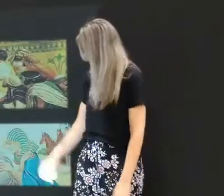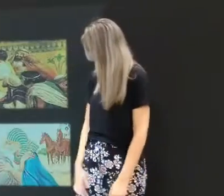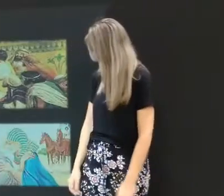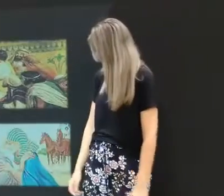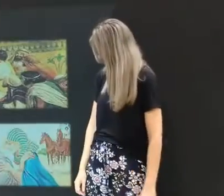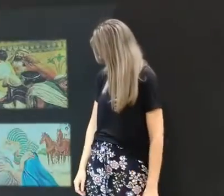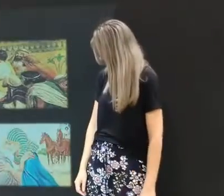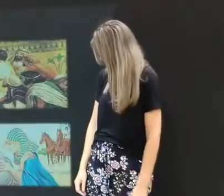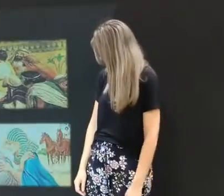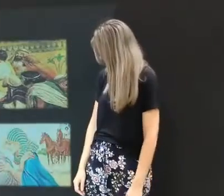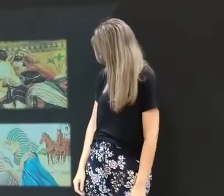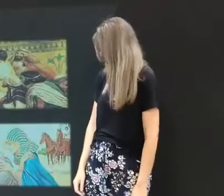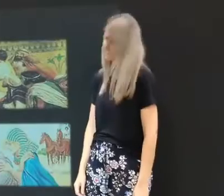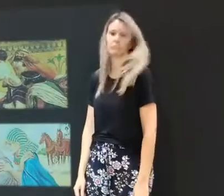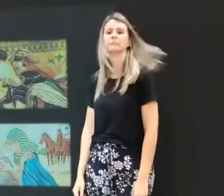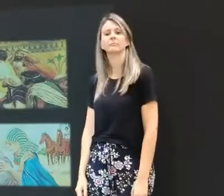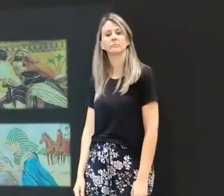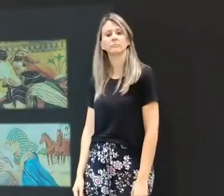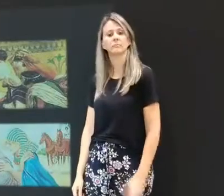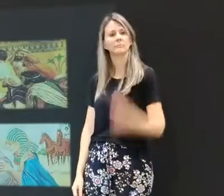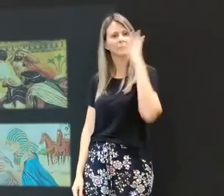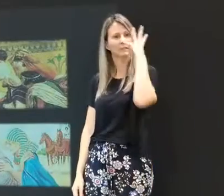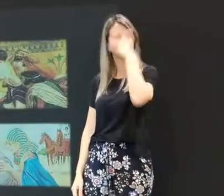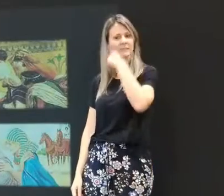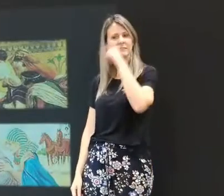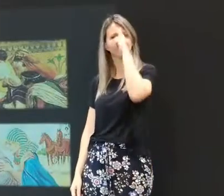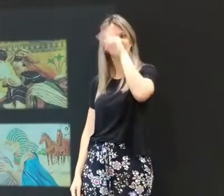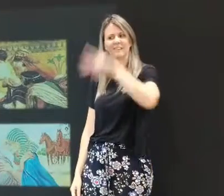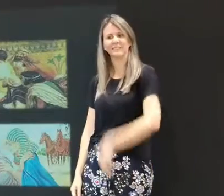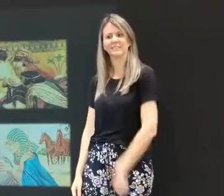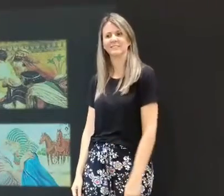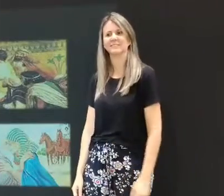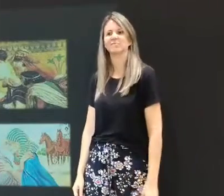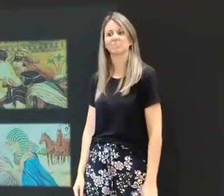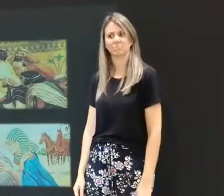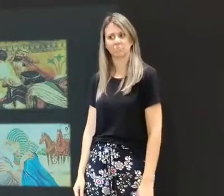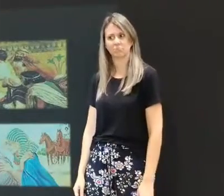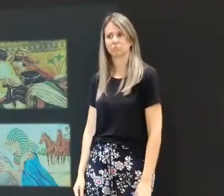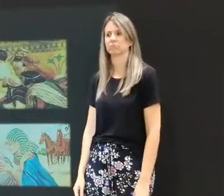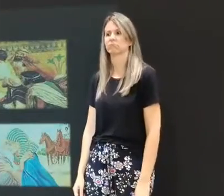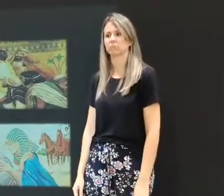e o filho se encontraram. Viu que linda essa história?